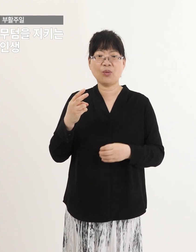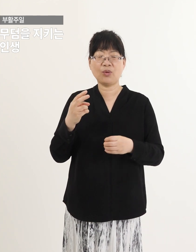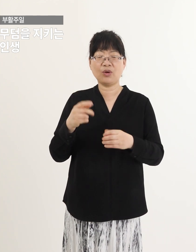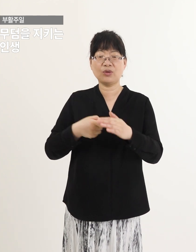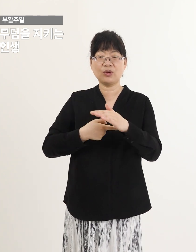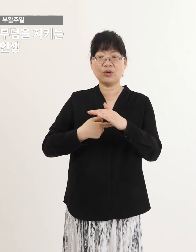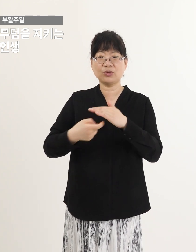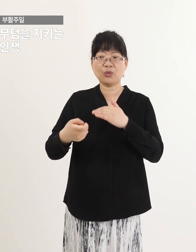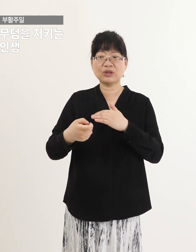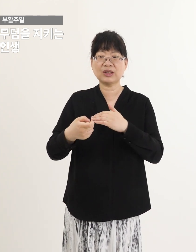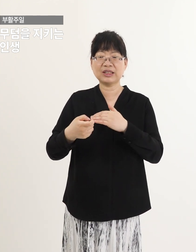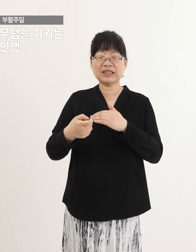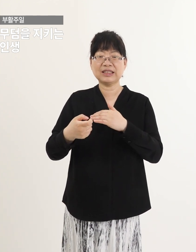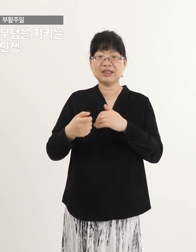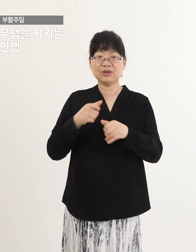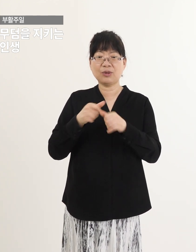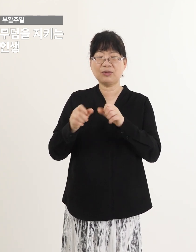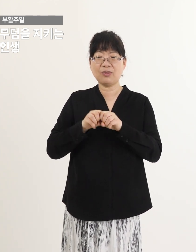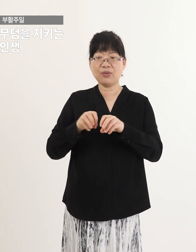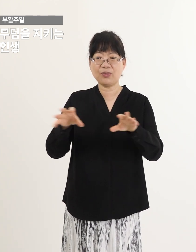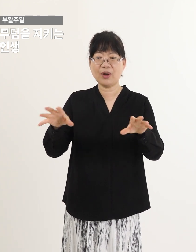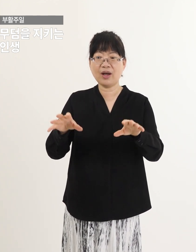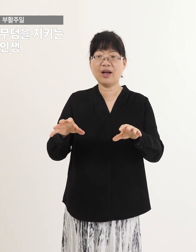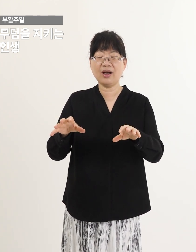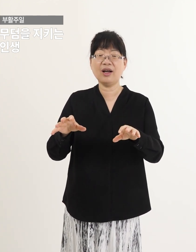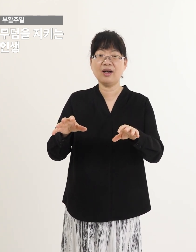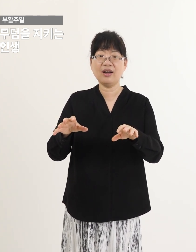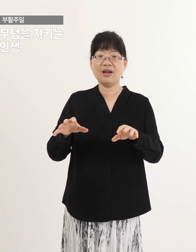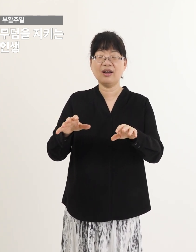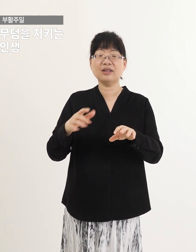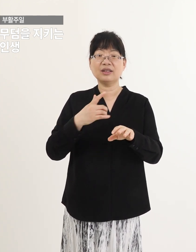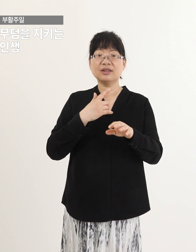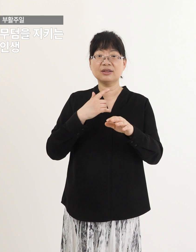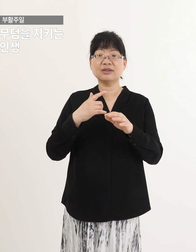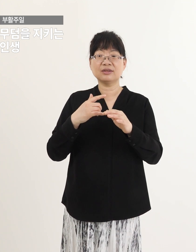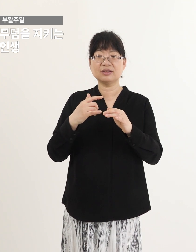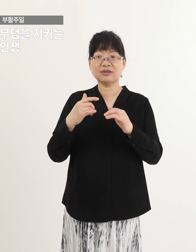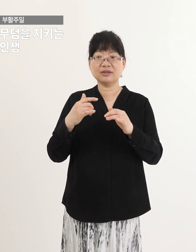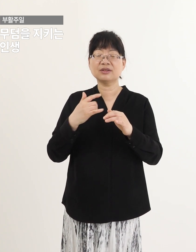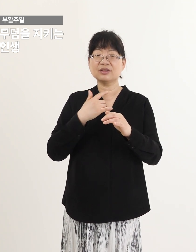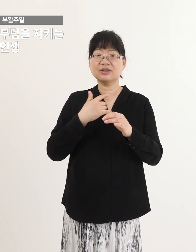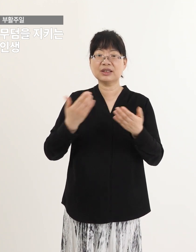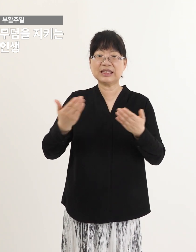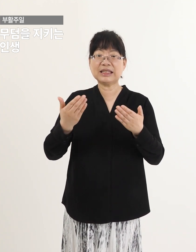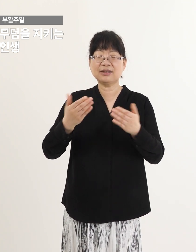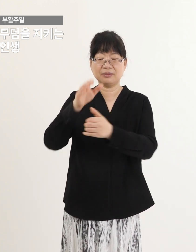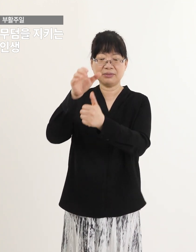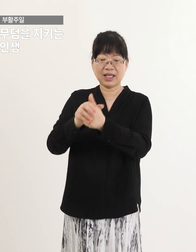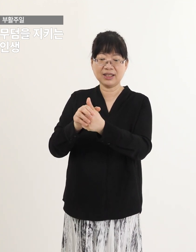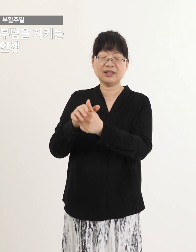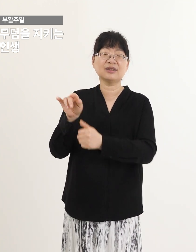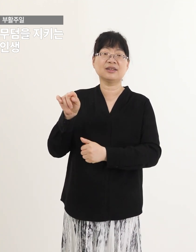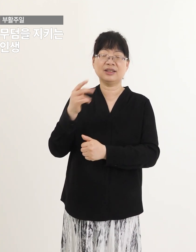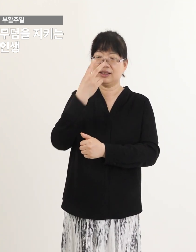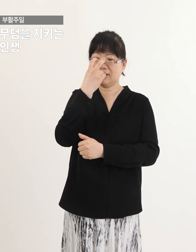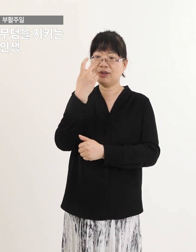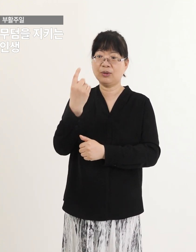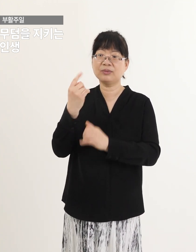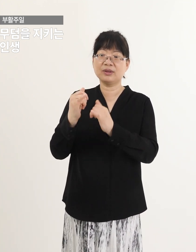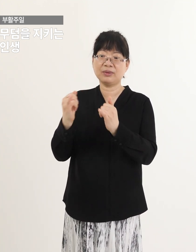유포자들이 되는 단초가 되었어, 이 사람들이. 이거 어떻게 설명해야 될까요?